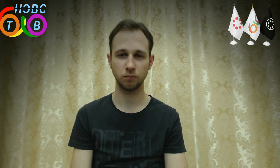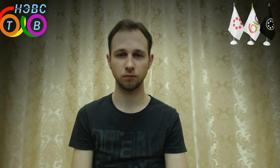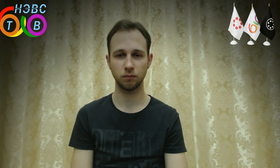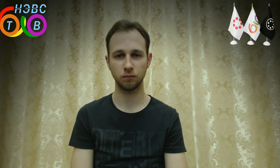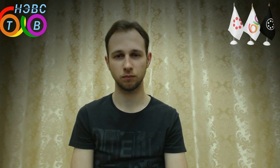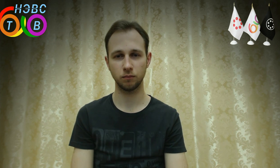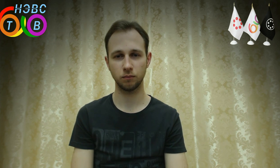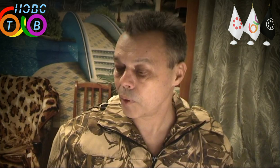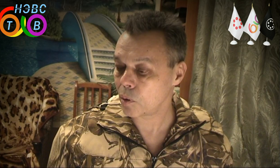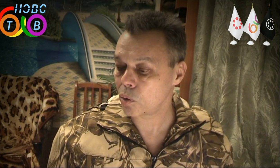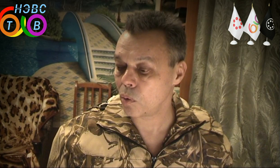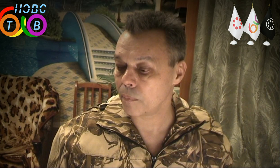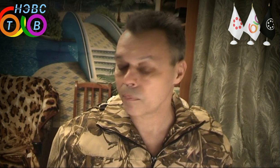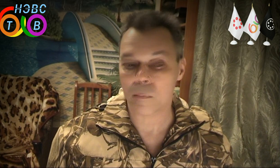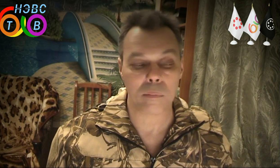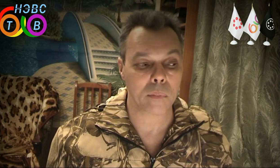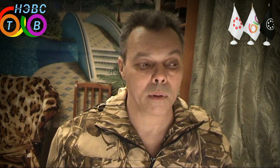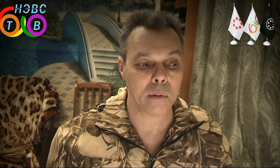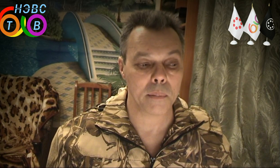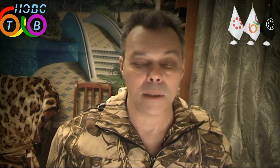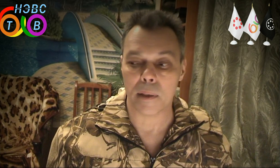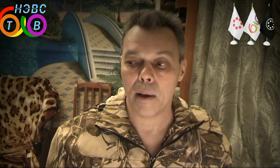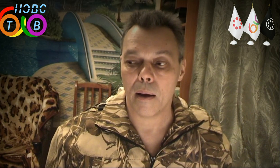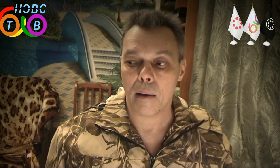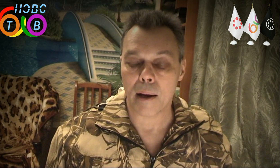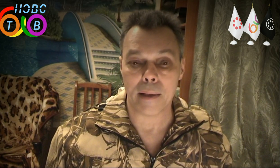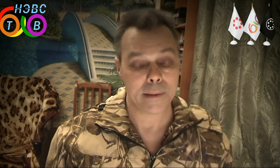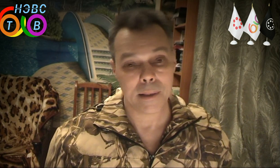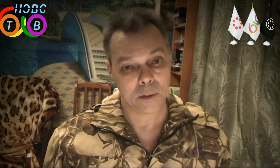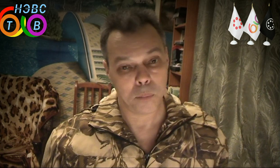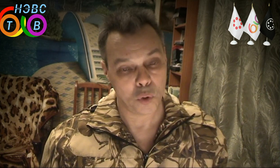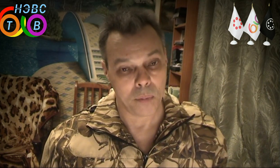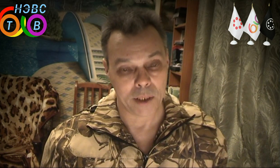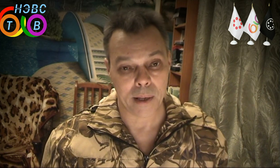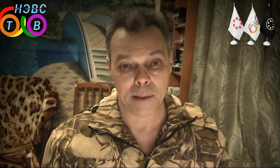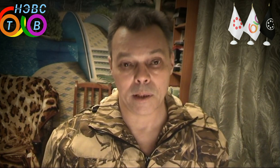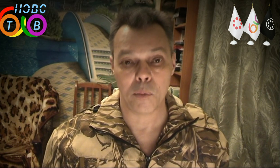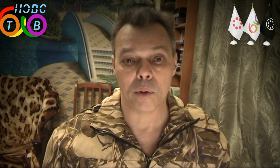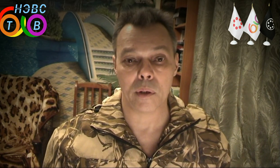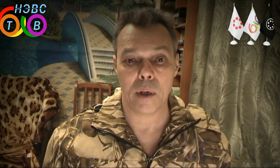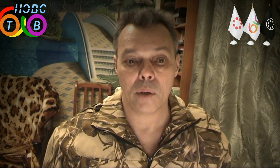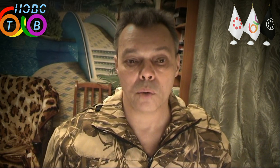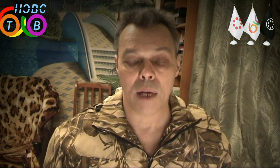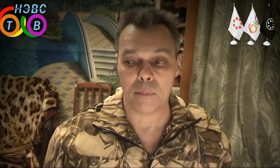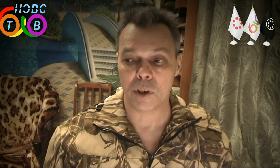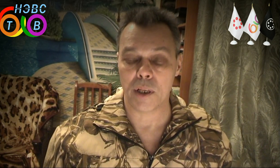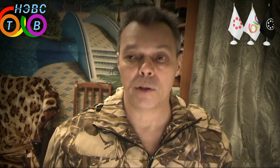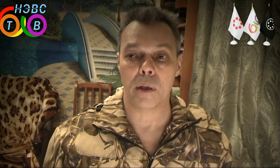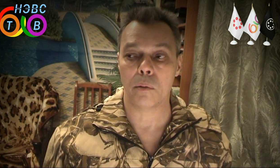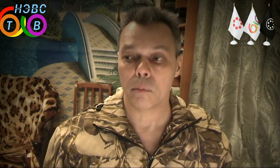дело, что, смотрите, когда естественным путем рождается ребенок, то там женщина, ну,